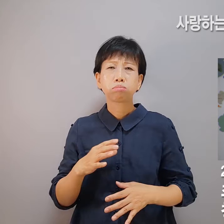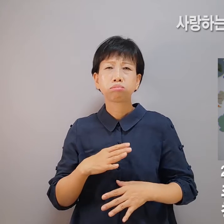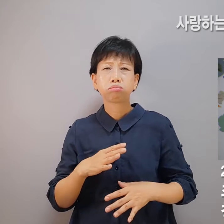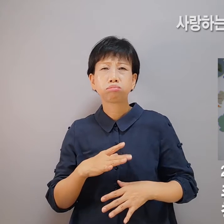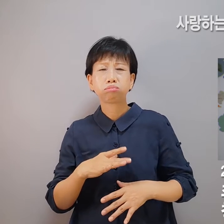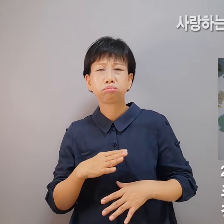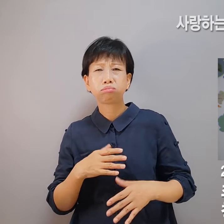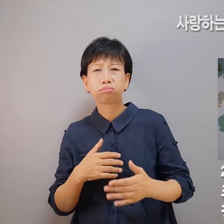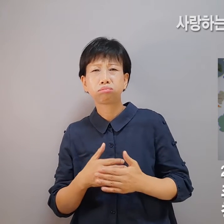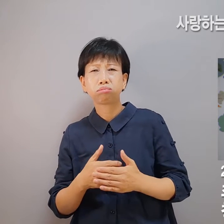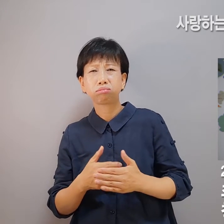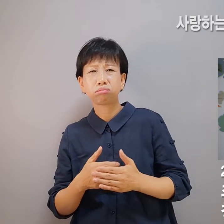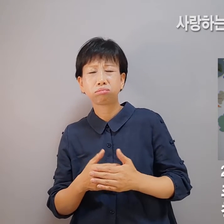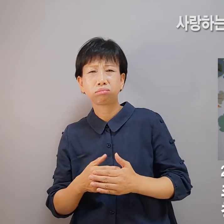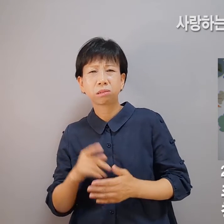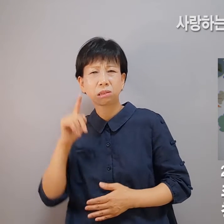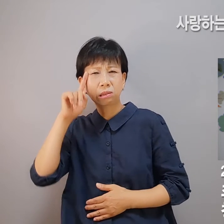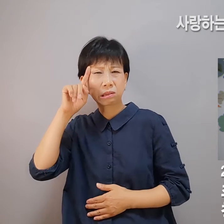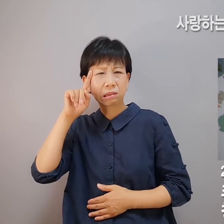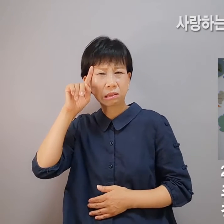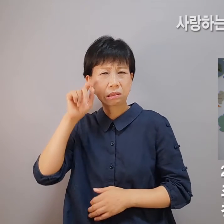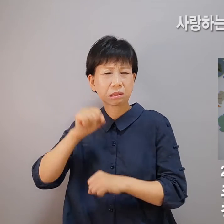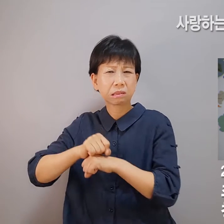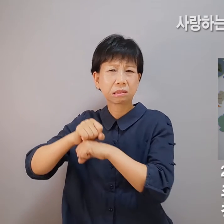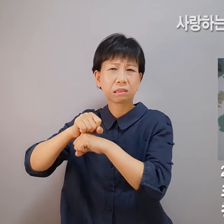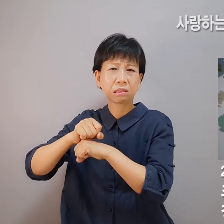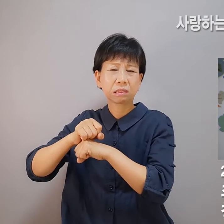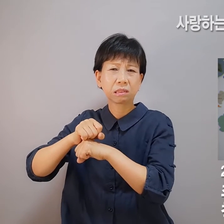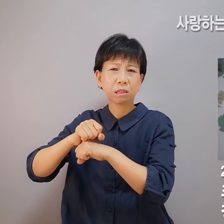갑자기 막 이 스트레스와 이 걱정.